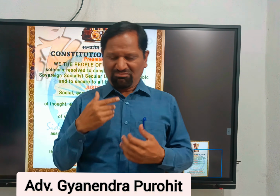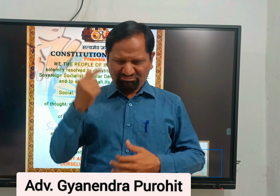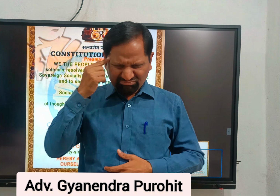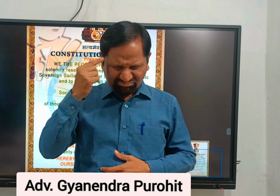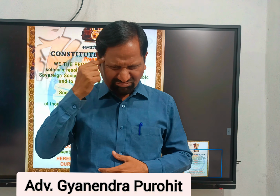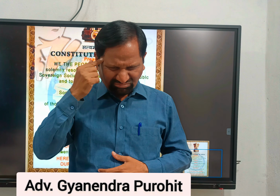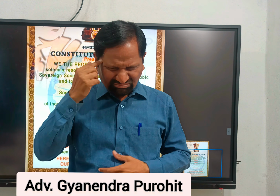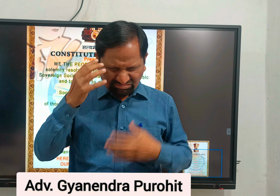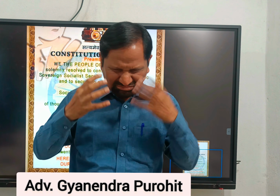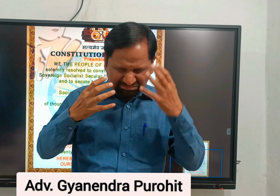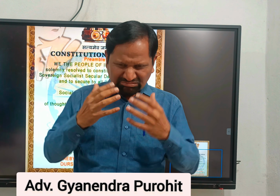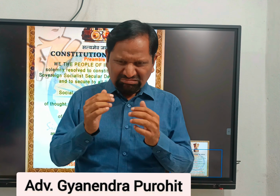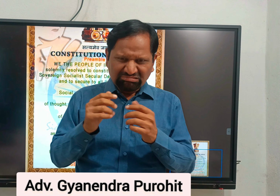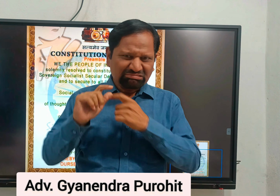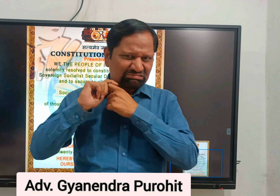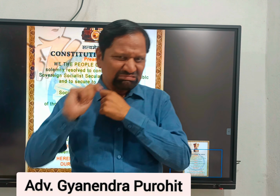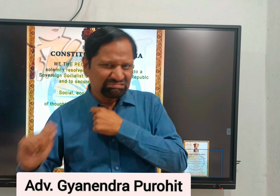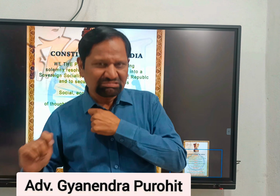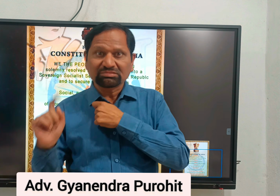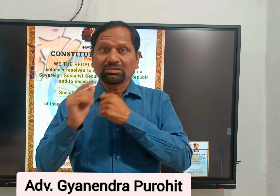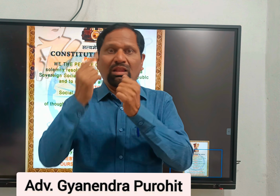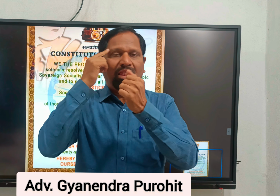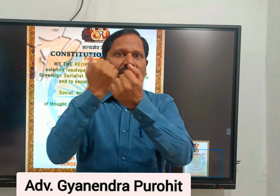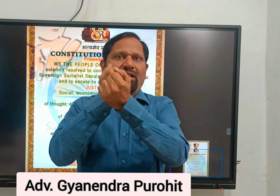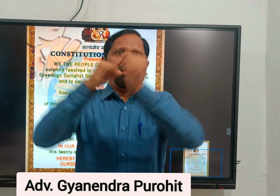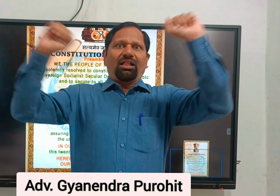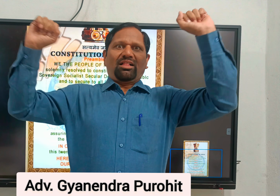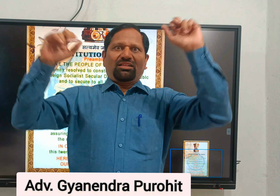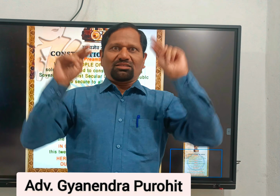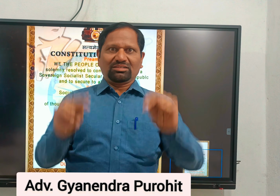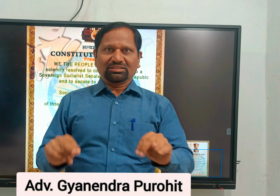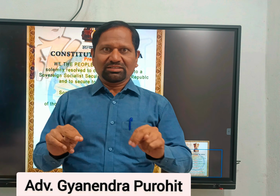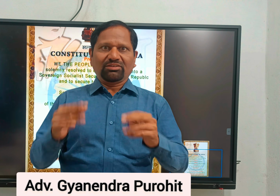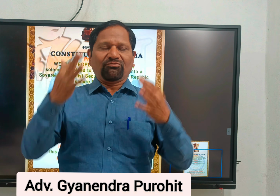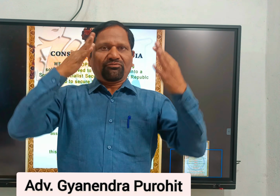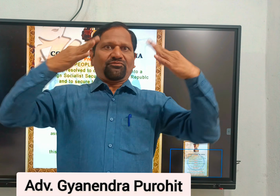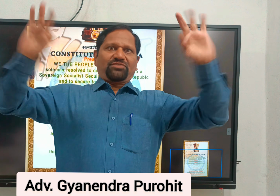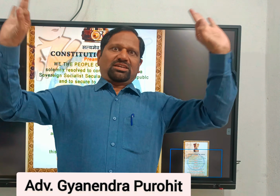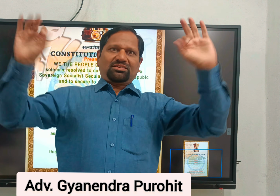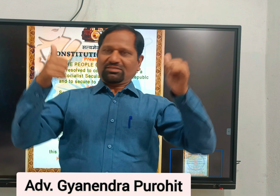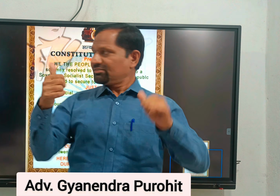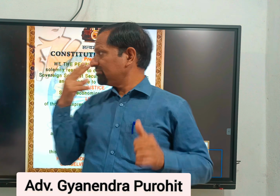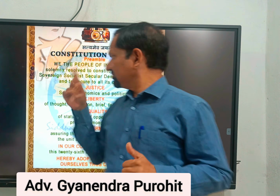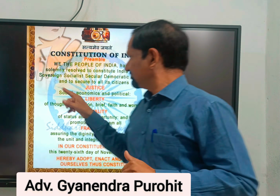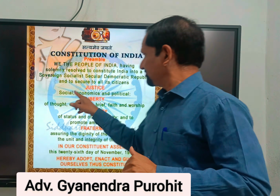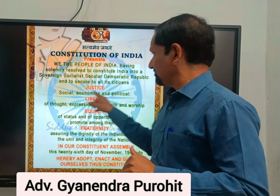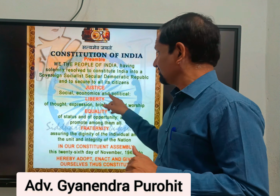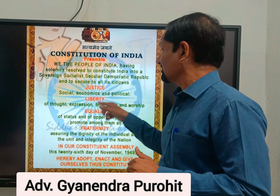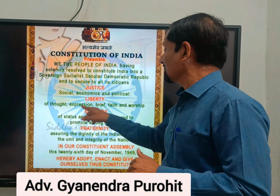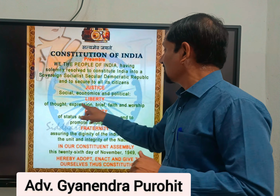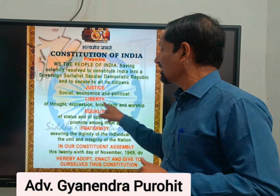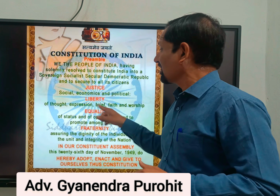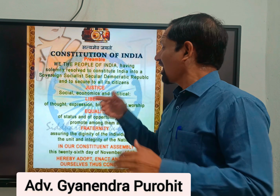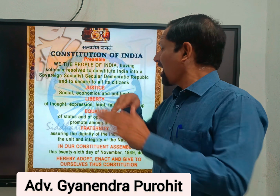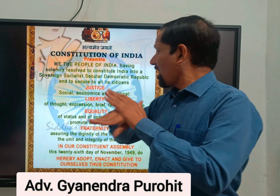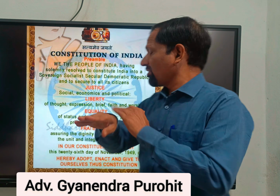लिबर्टी, स्वतंत्रता, विचारों की स्वतंत्रता और भाव भंगिमाओं